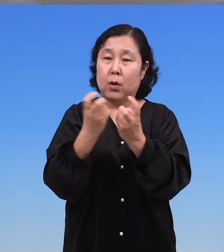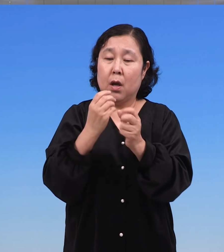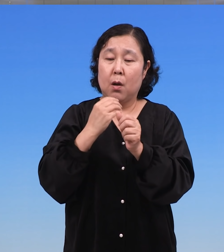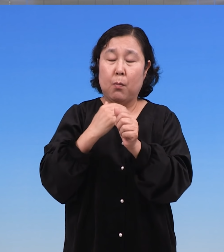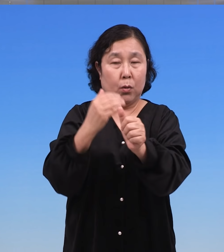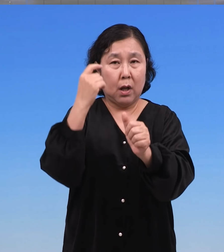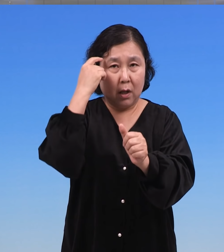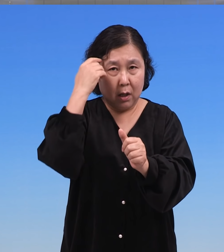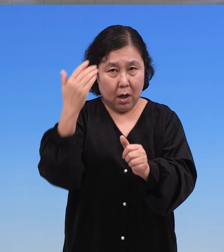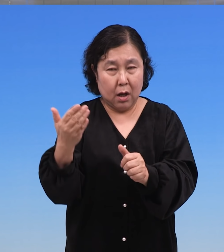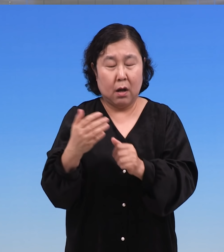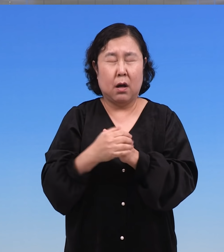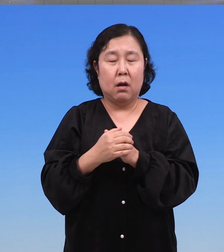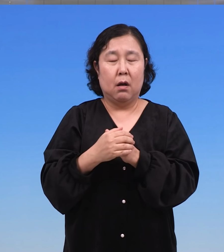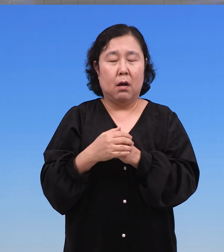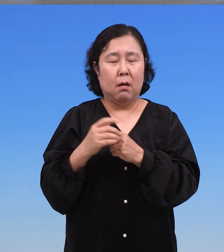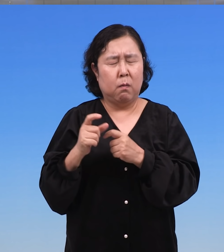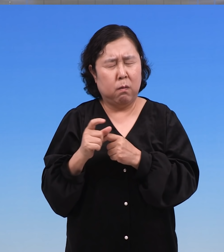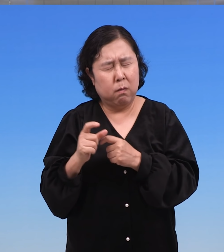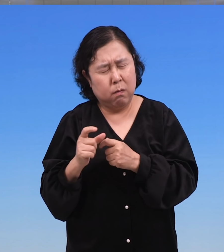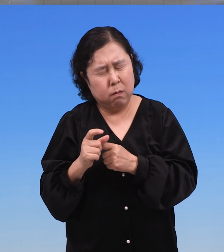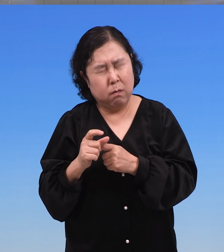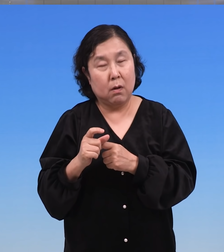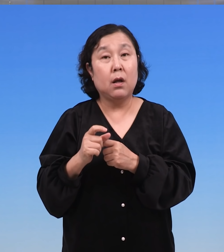교회로 파송을 할 수 있겠는가?